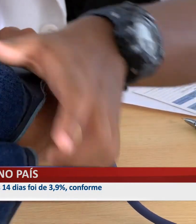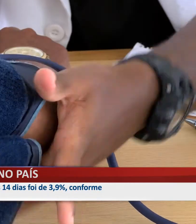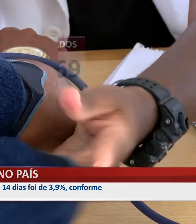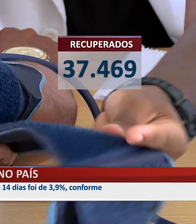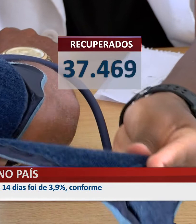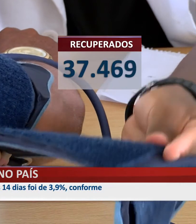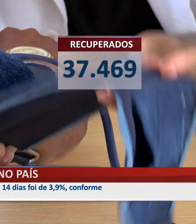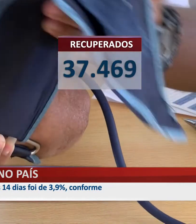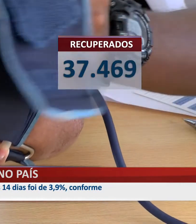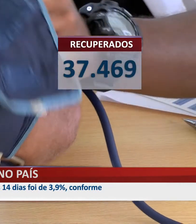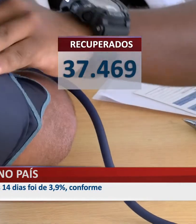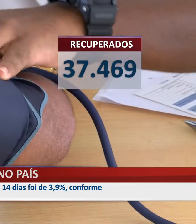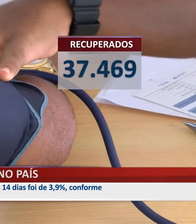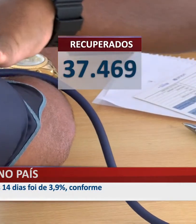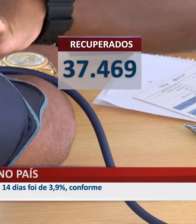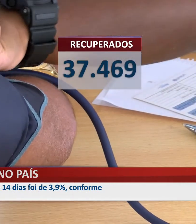para